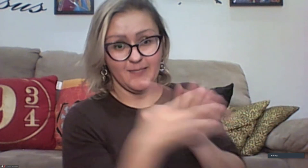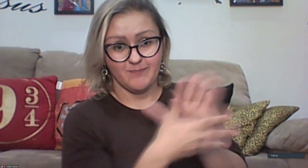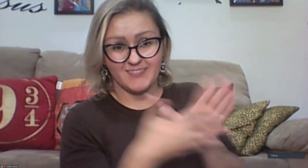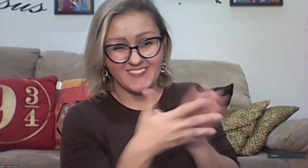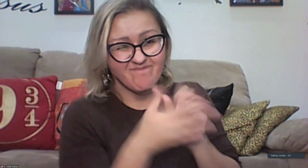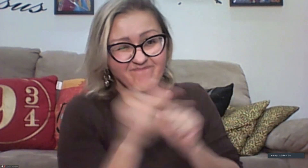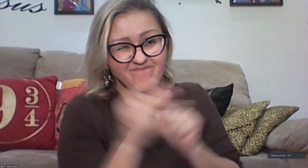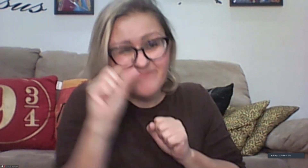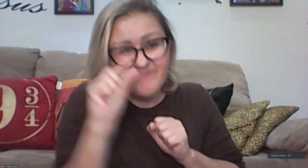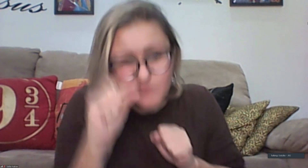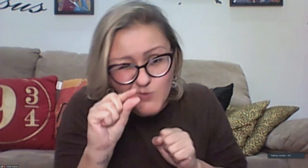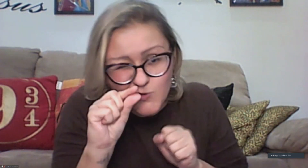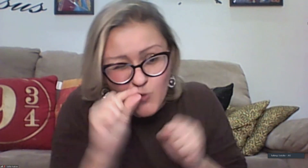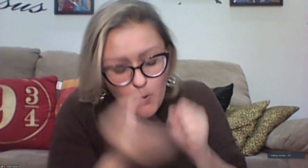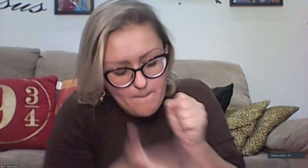exemplo, ela é fraca,